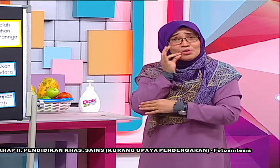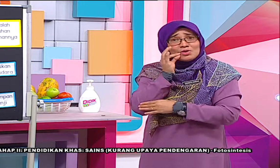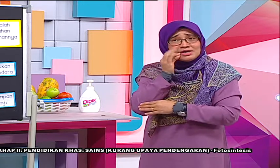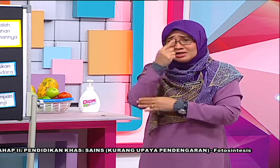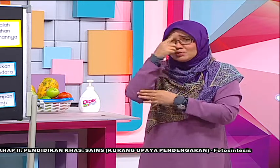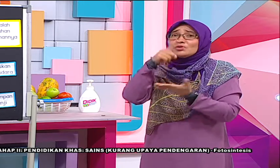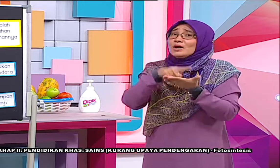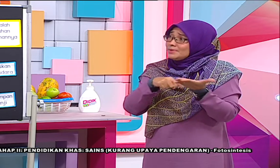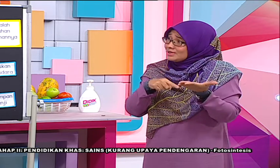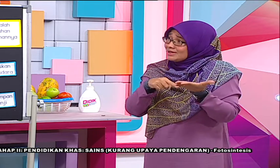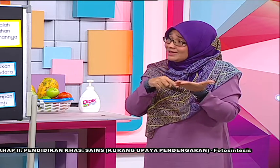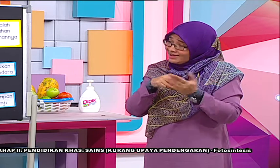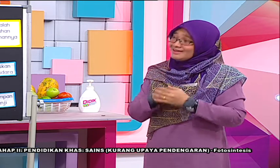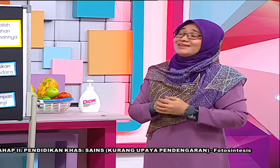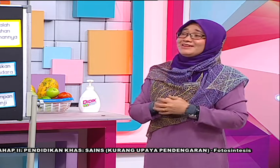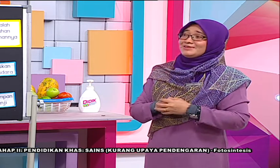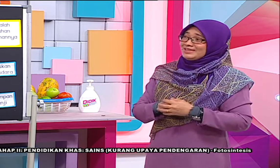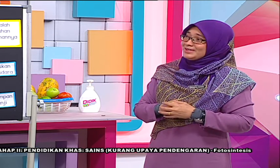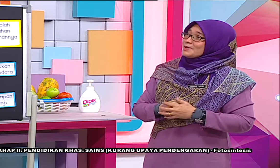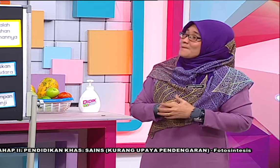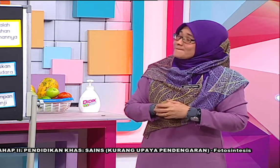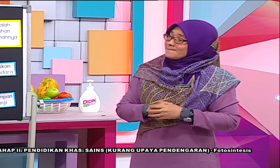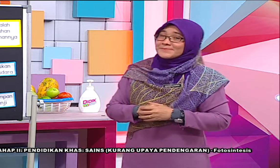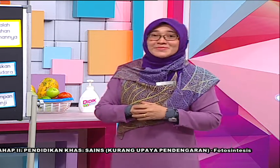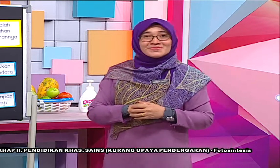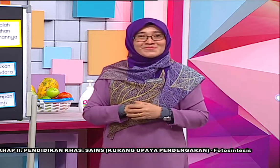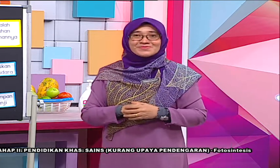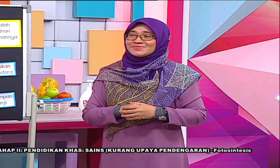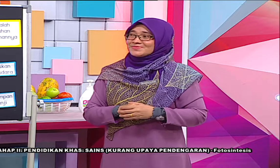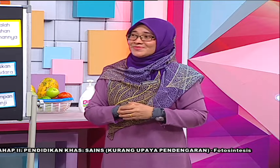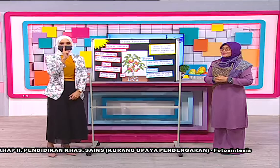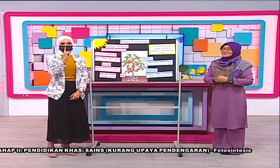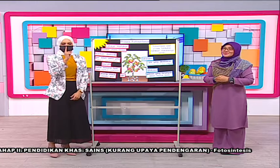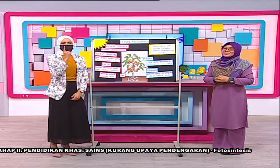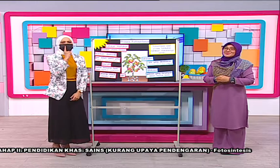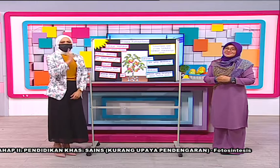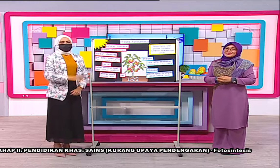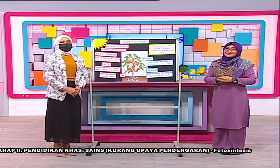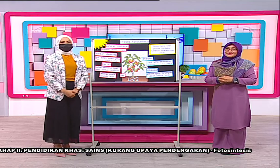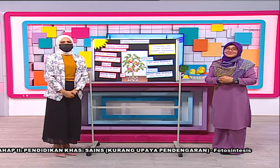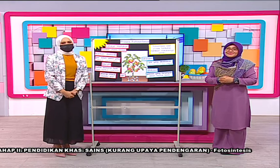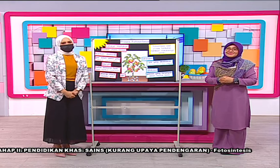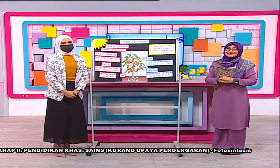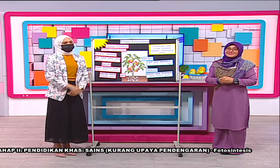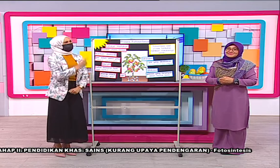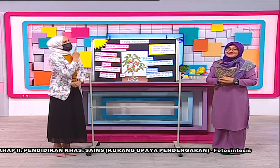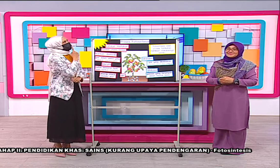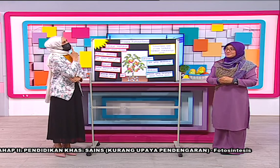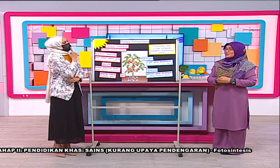buah-buah nih Untuk apa Ah oke oke karena tahu untuk apa jaga ndak kate enggak suruh makan tadi kita Udah